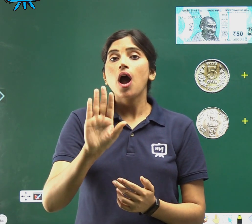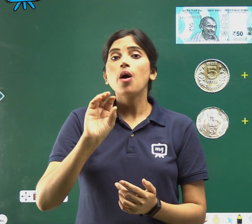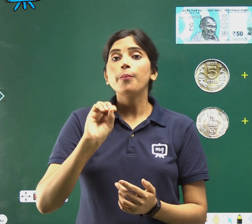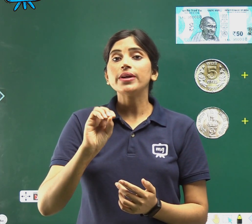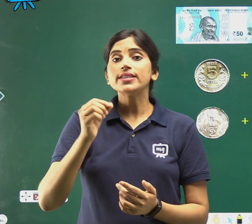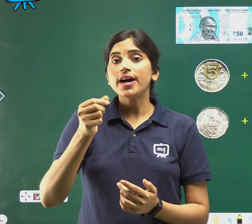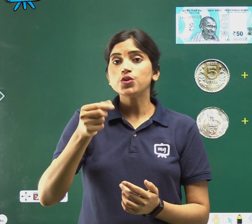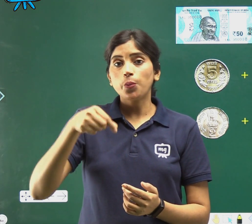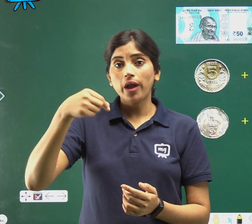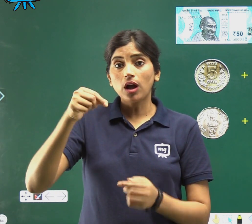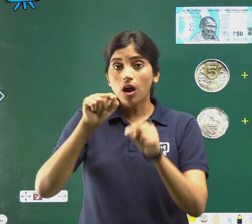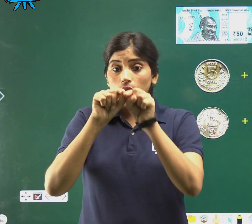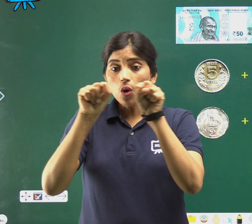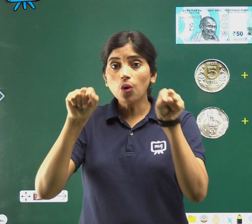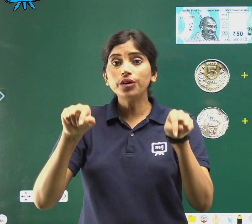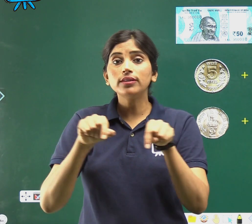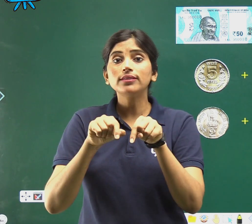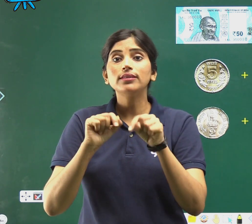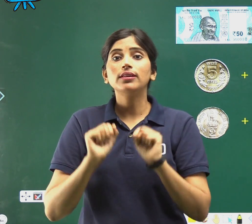50 रुपए का नोट